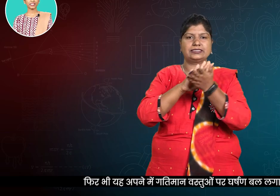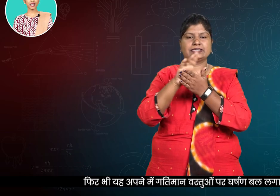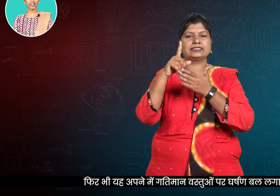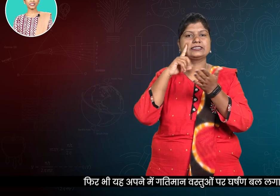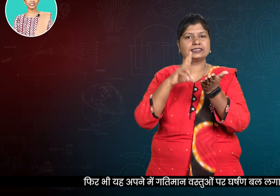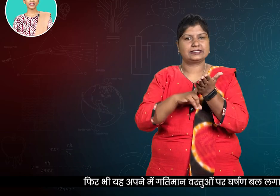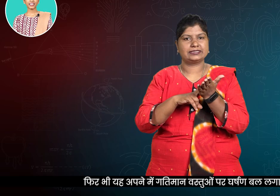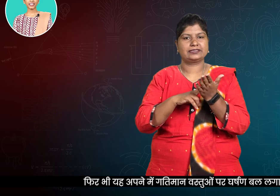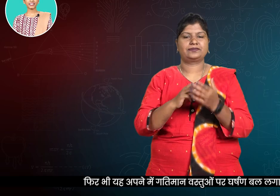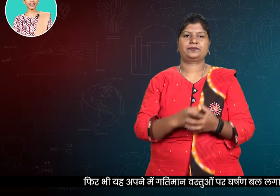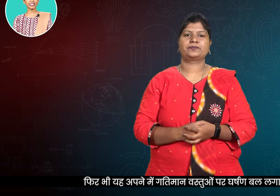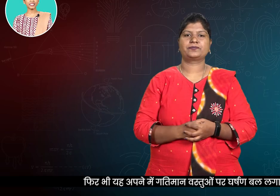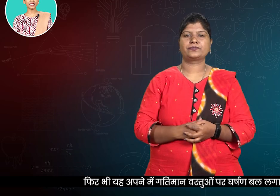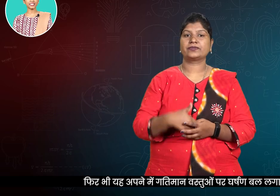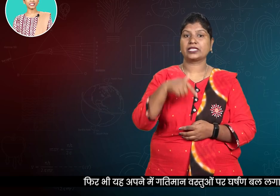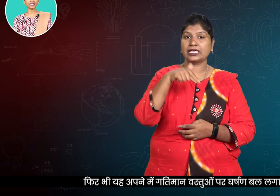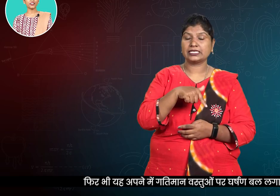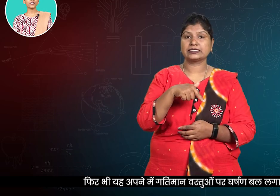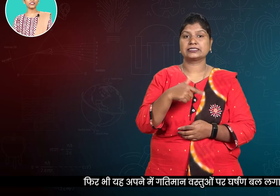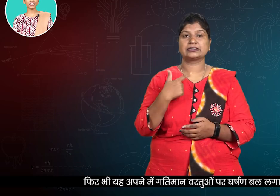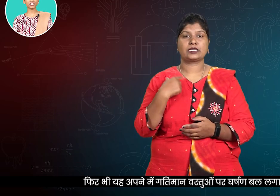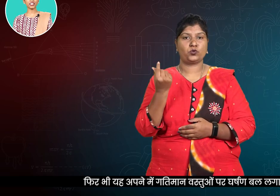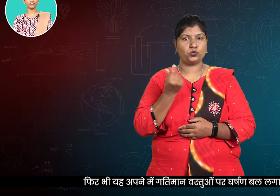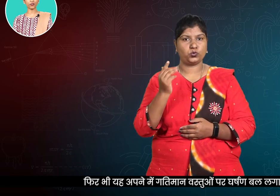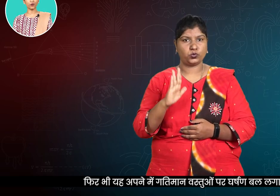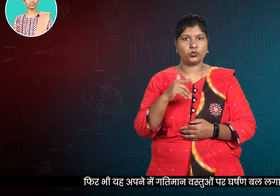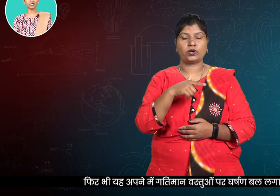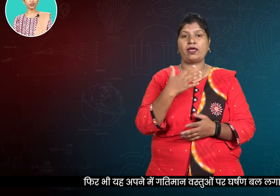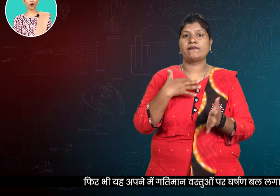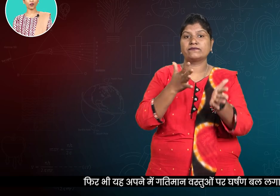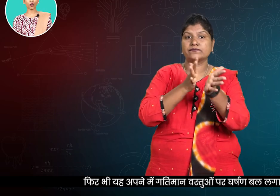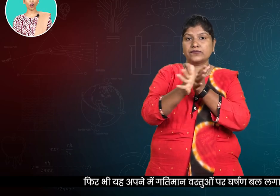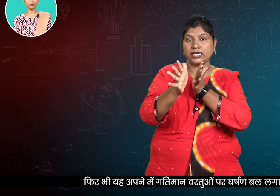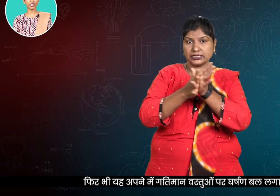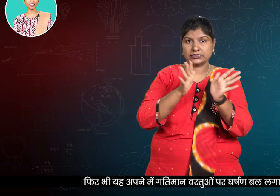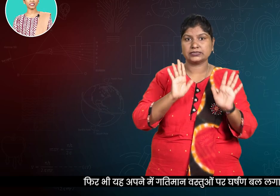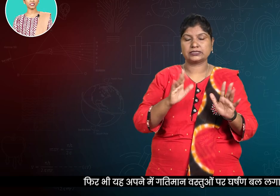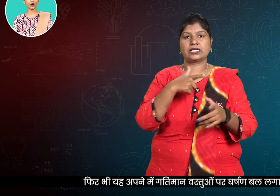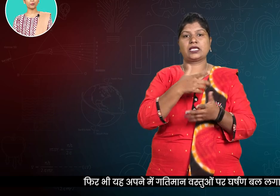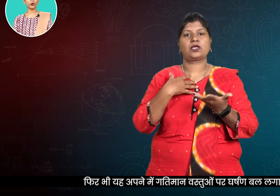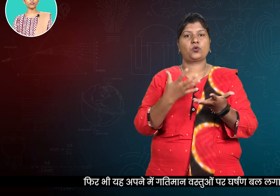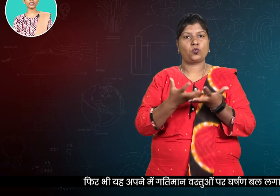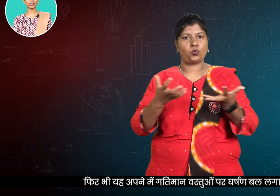फिर भी ये अपने में गतिमान वस्तूव पर घर्षन बल लगाता है